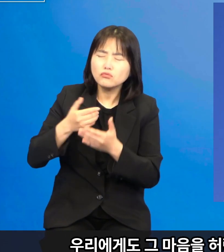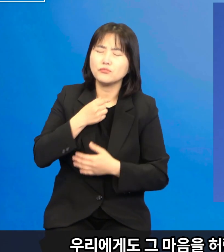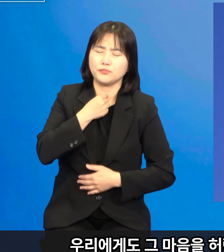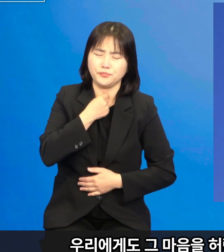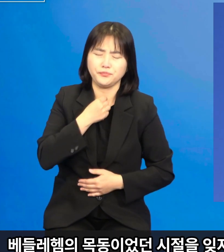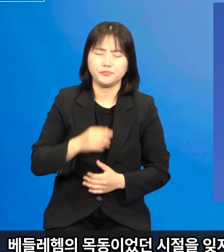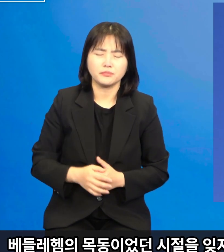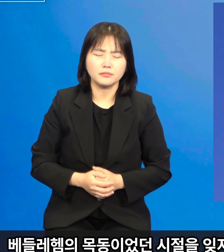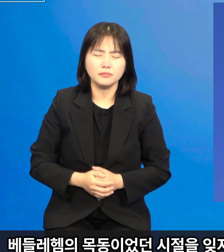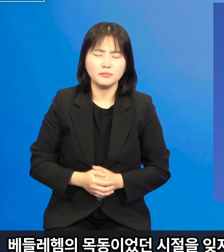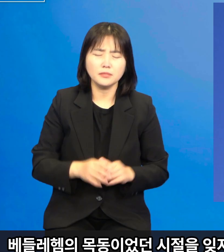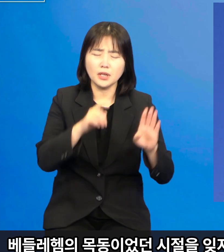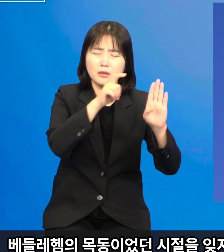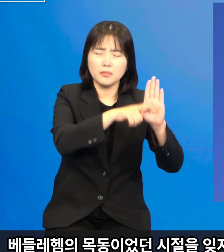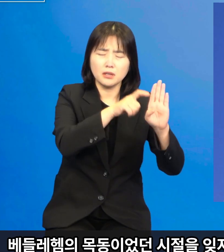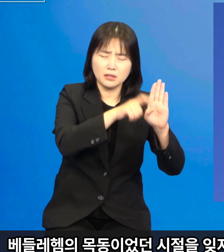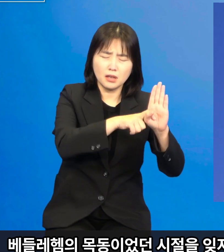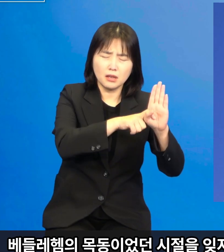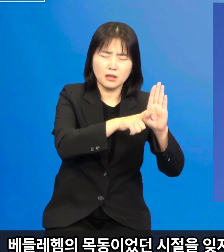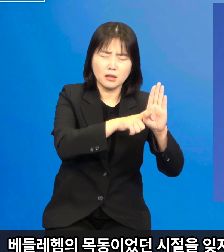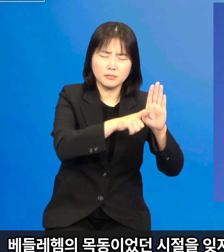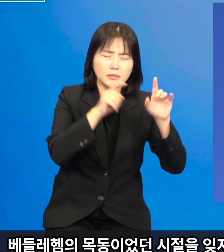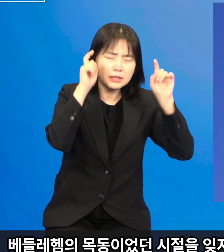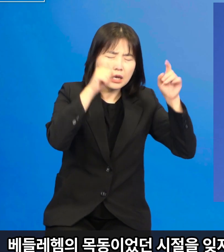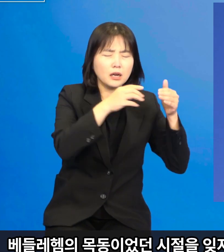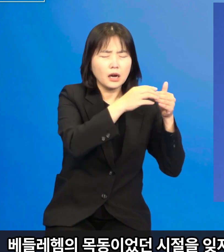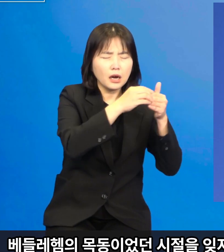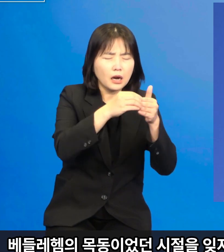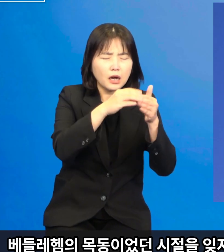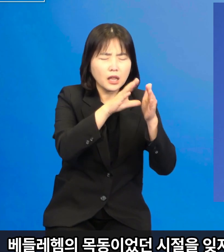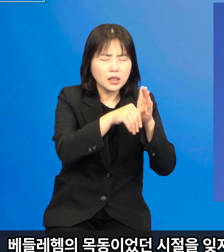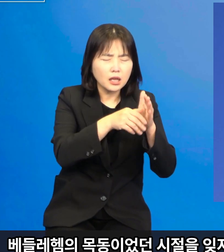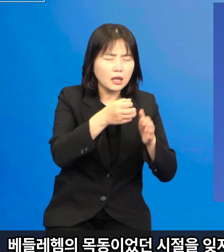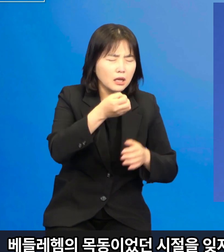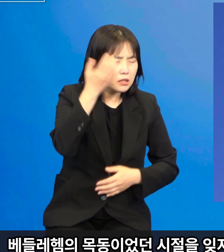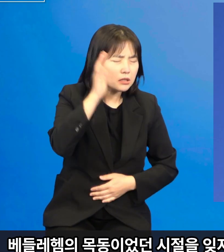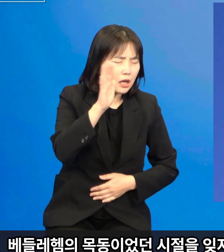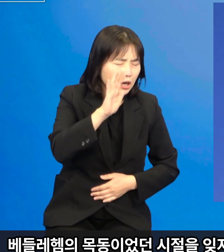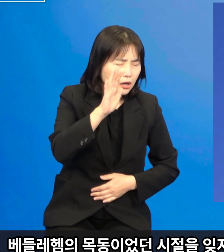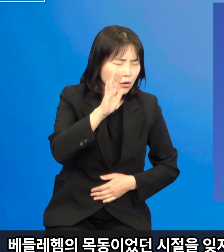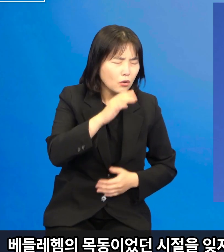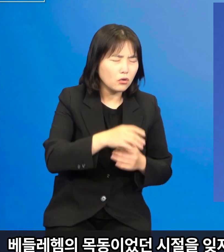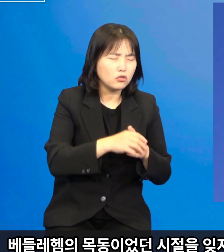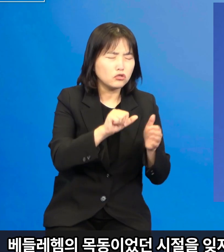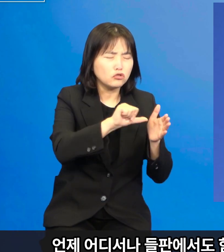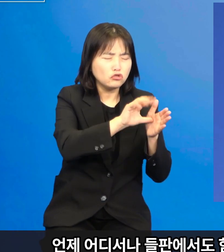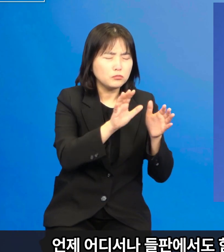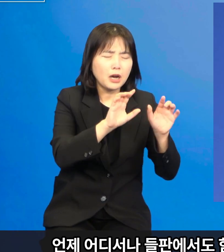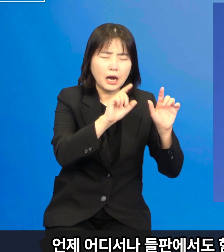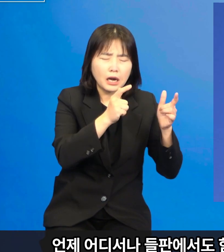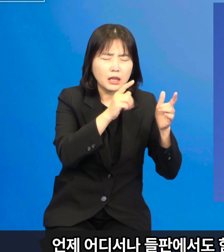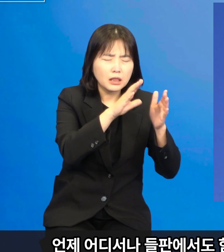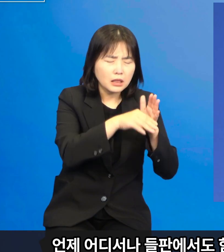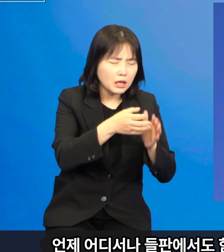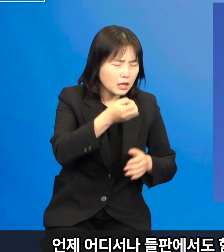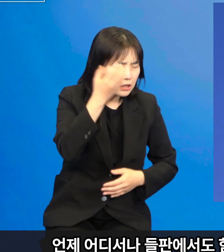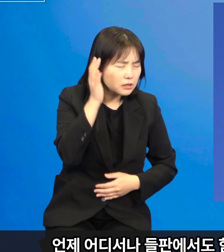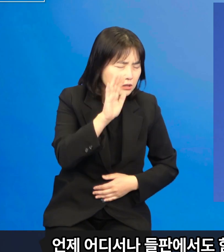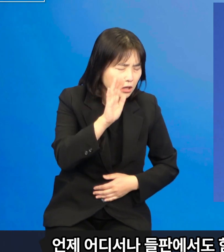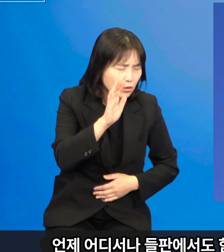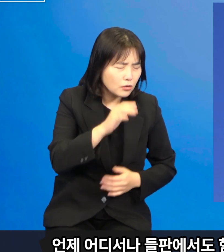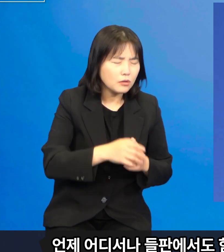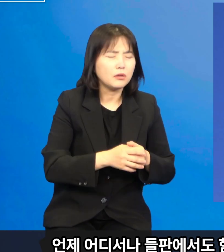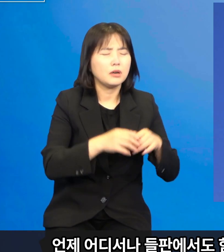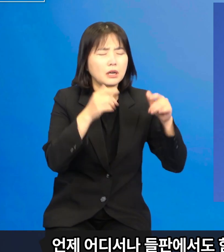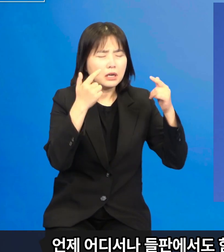원합니다. 베들레헴의 목동이었던 시절을 잊지 않고, 무명이었던 시절을 잊지 않고, 언제 어디서나